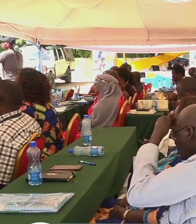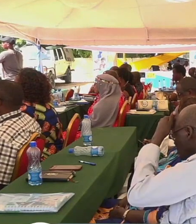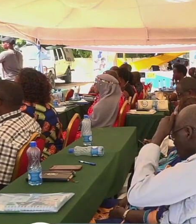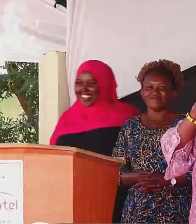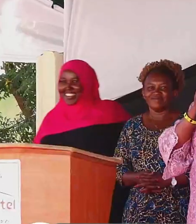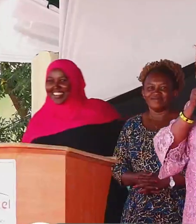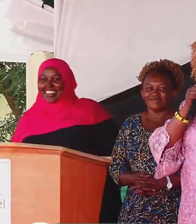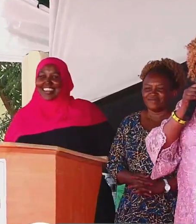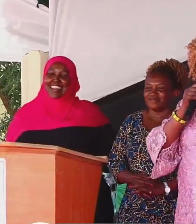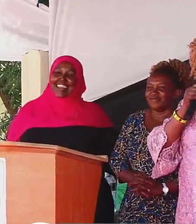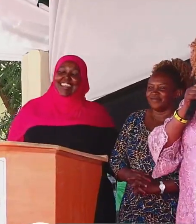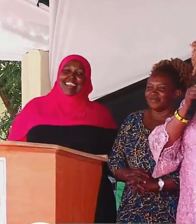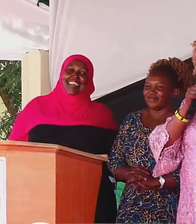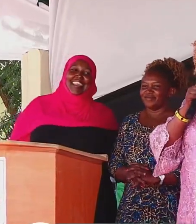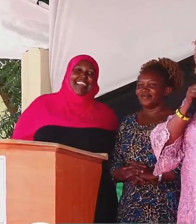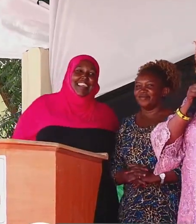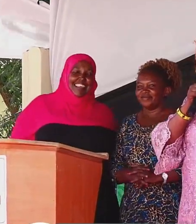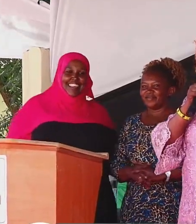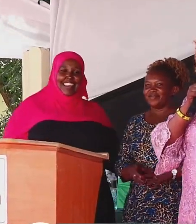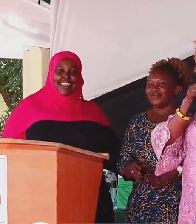Naitwa mama ni moja.